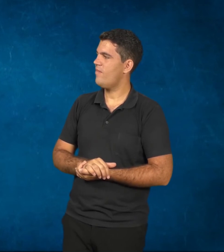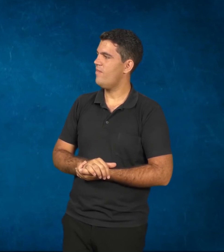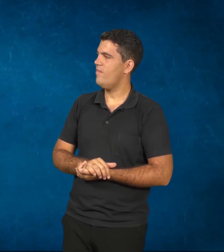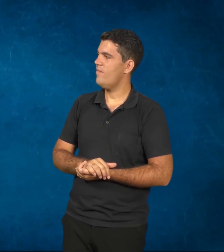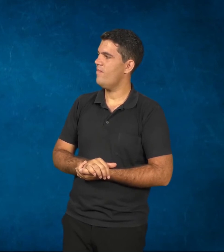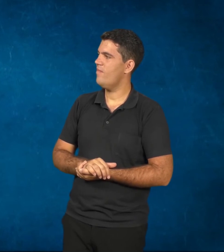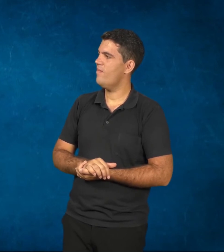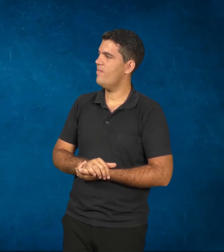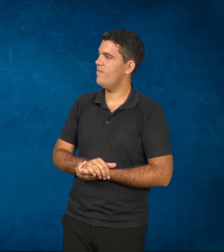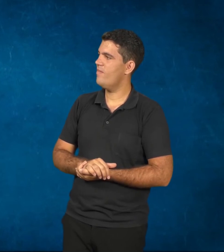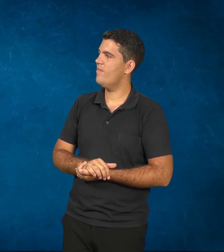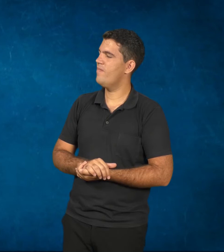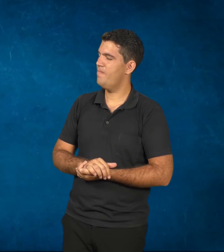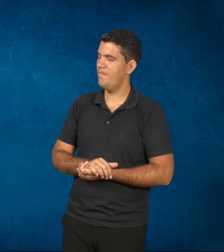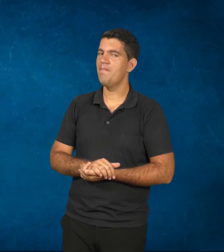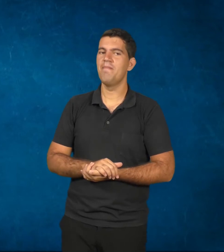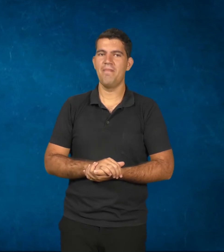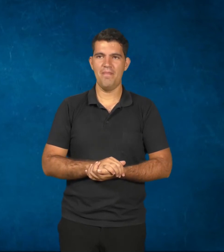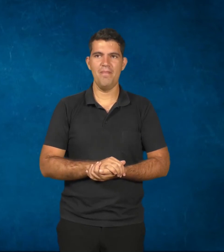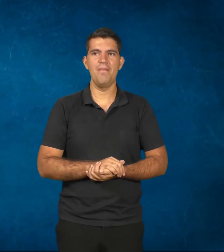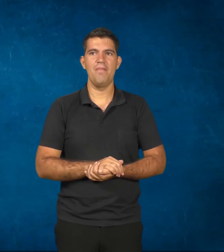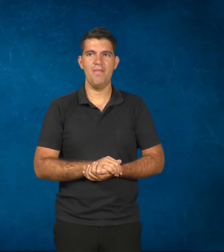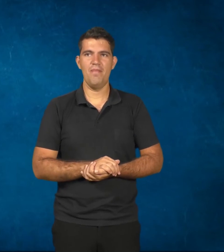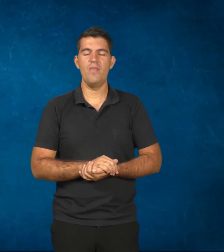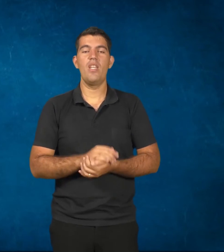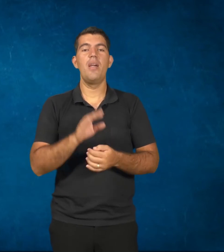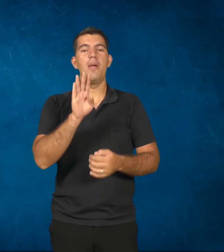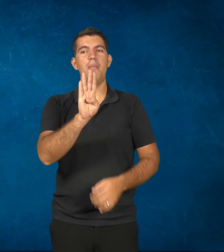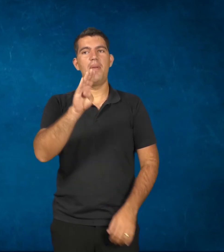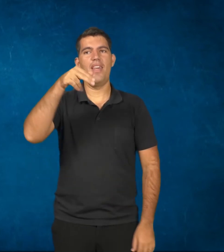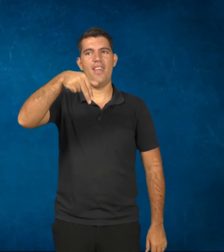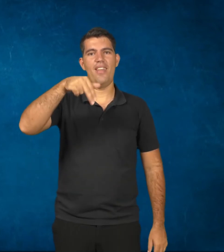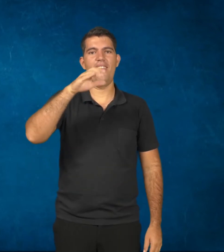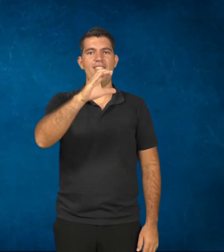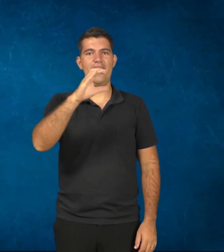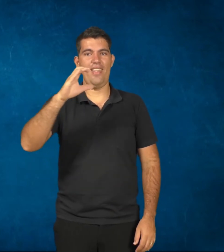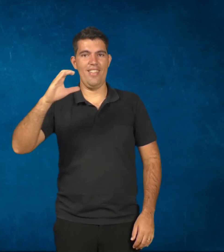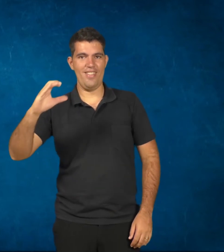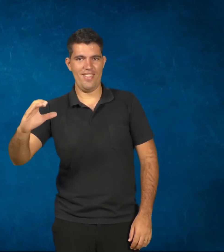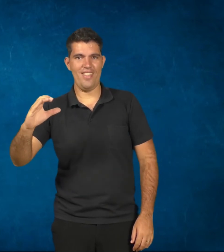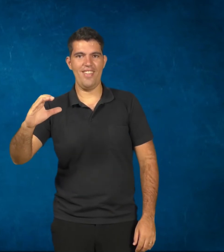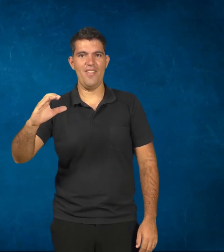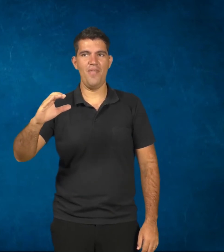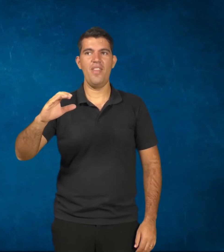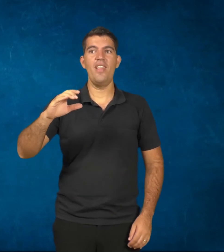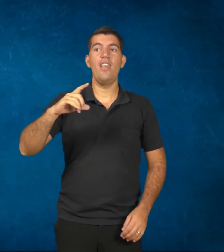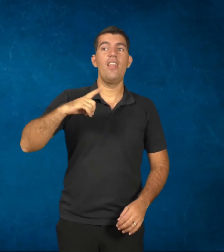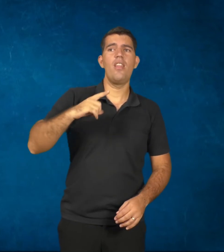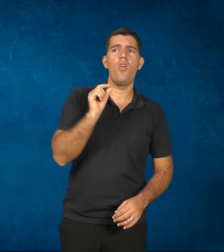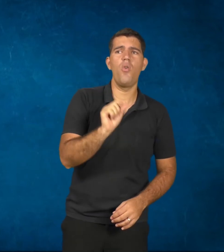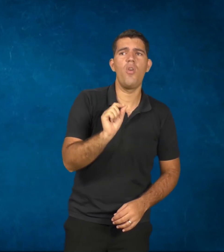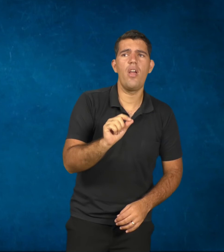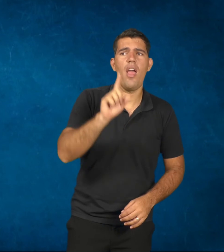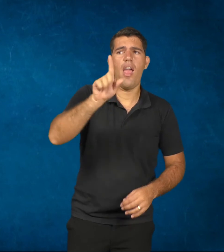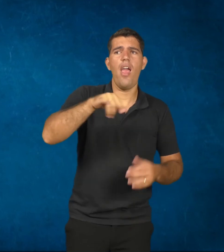e avaliação de suas práticas pedagógicas. E a Base Nacional Comum Curricular, que é um documento de